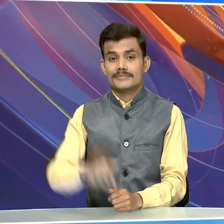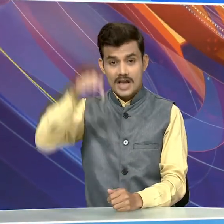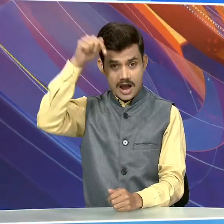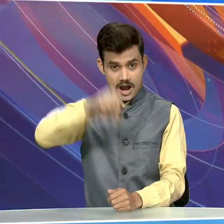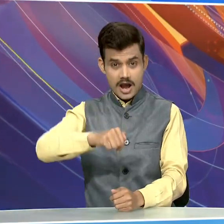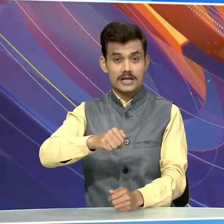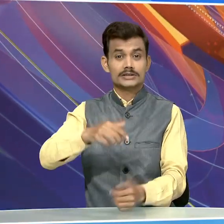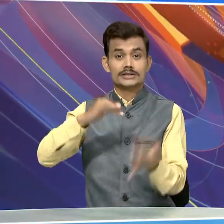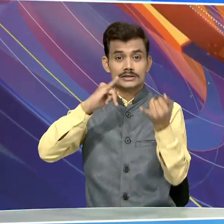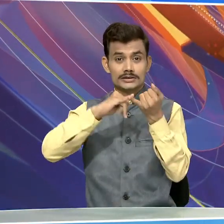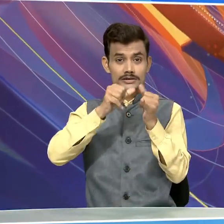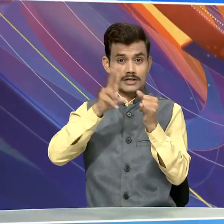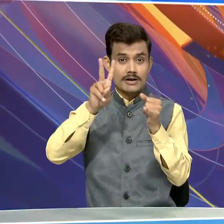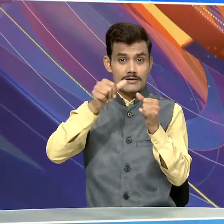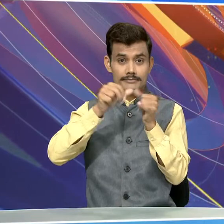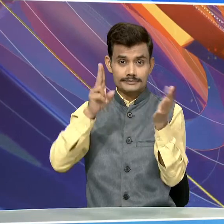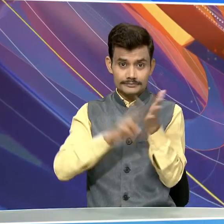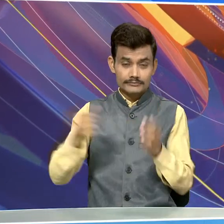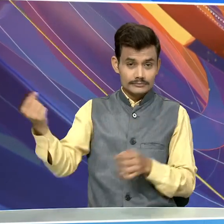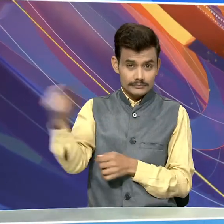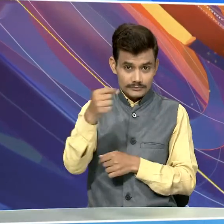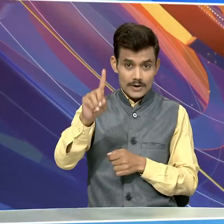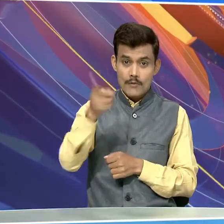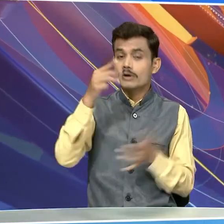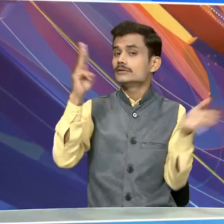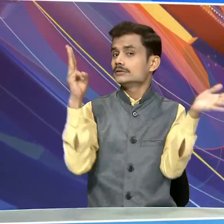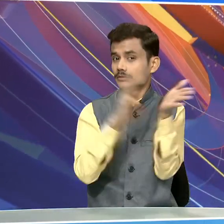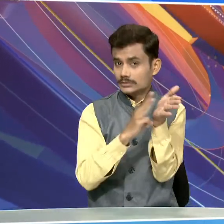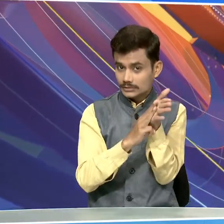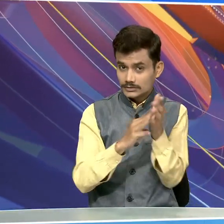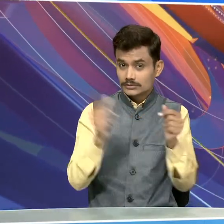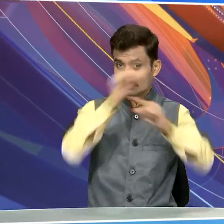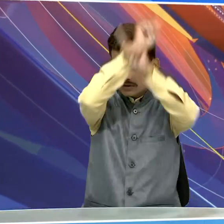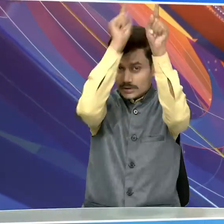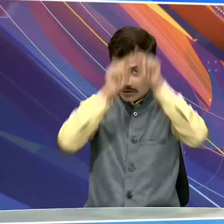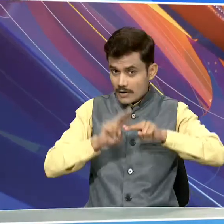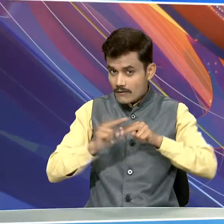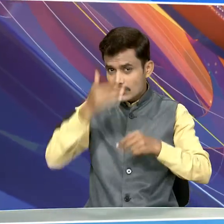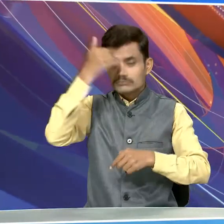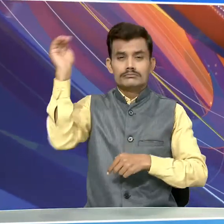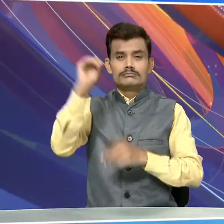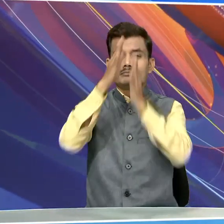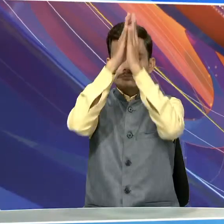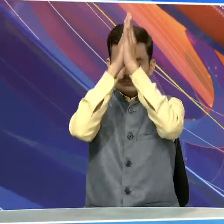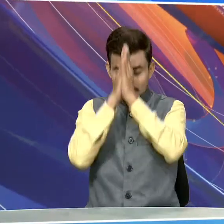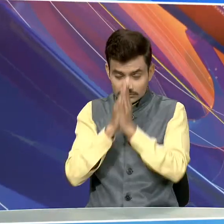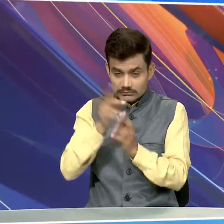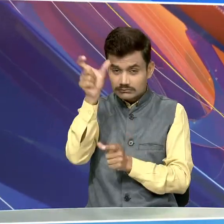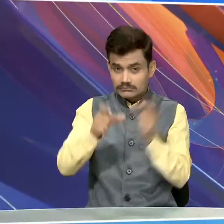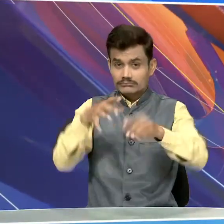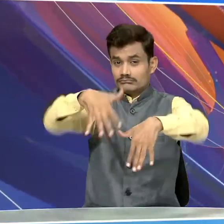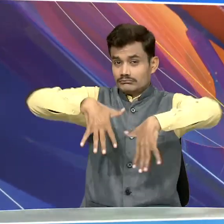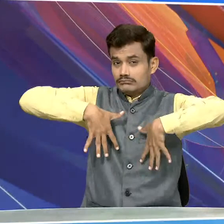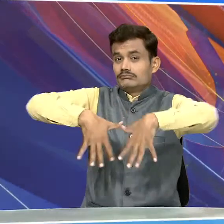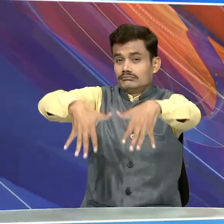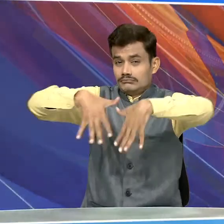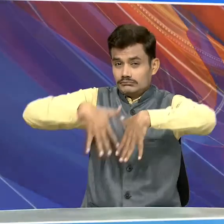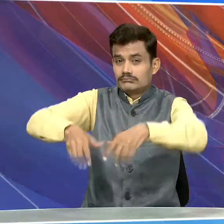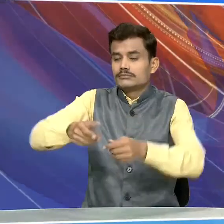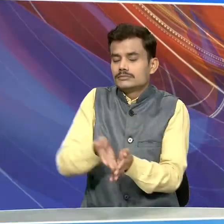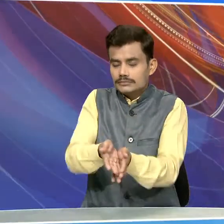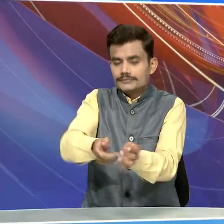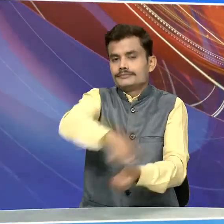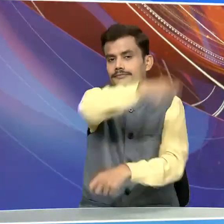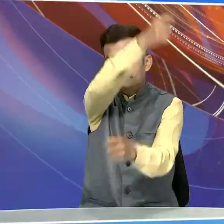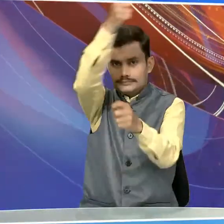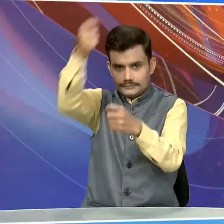आज सावन का पहला सोमवार है। देश भर के शिवालयों में भक्तगण पूरी श्रद्धा के साथ भगवान शंकर की पूजा अर्चना